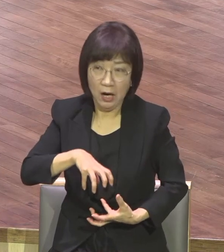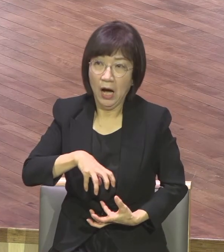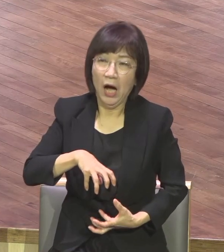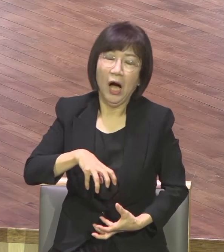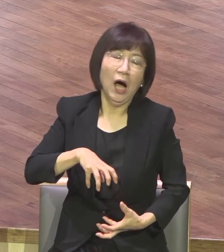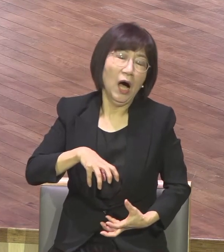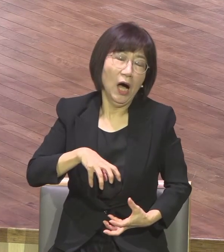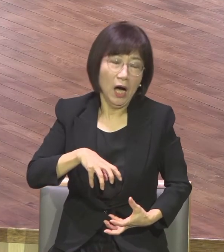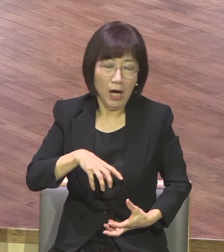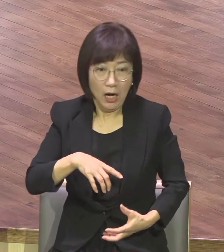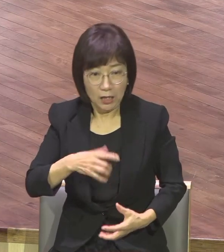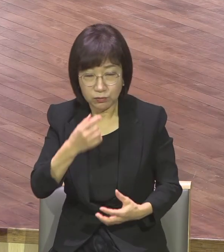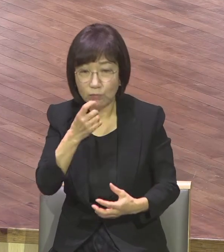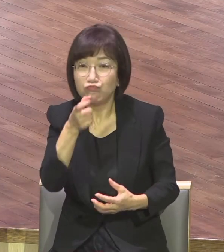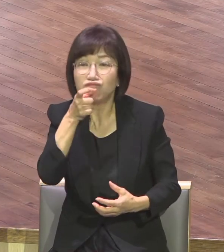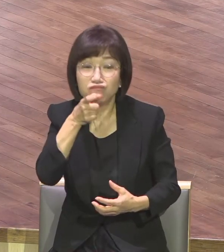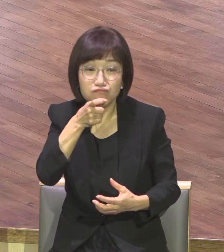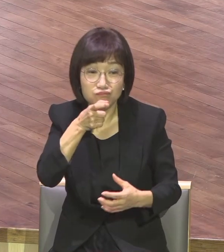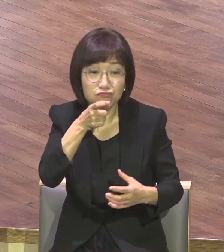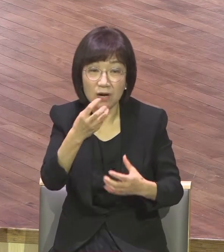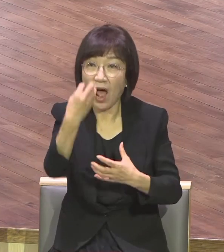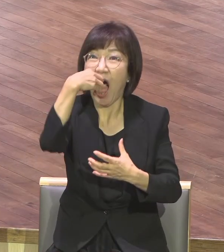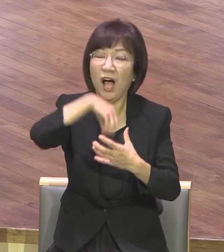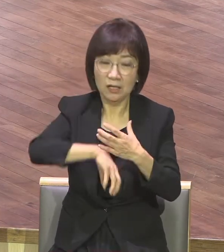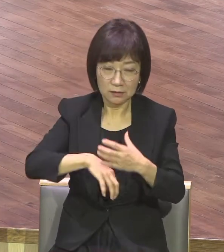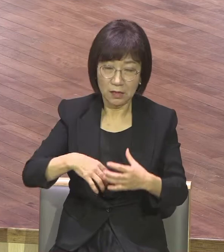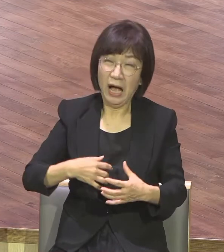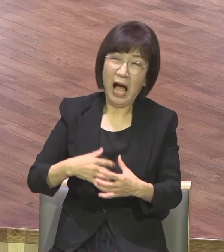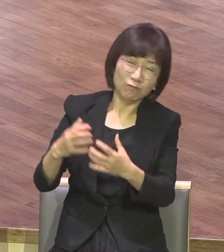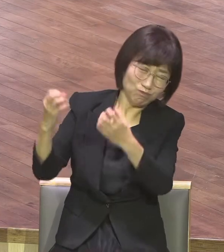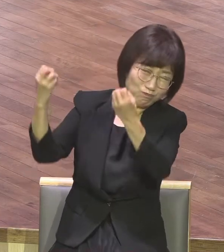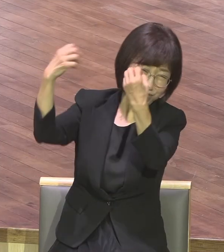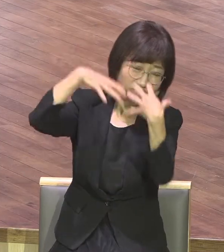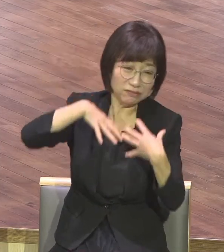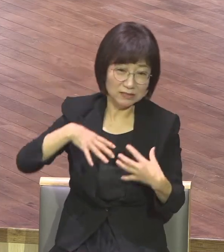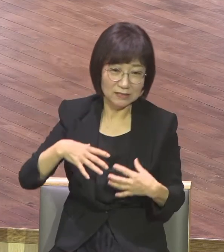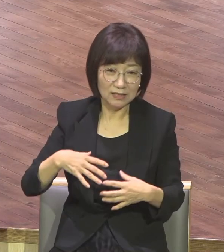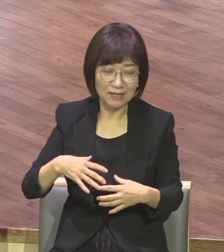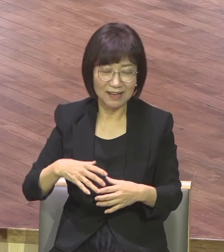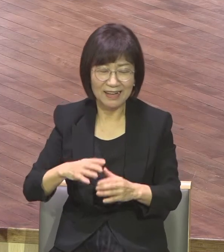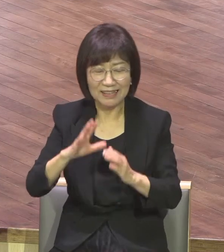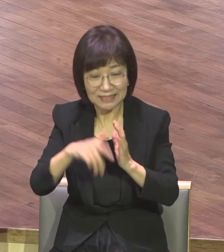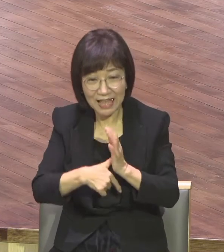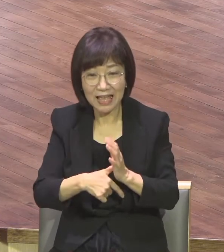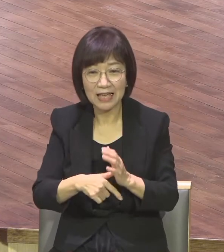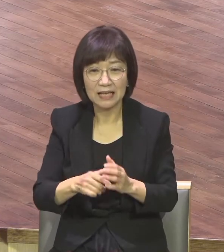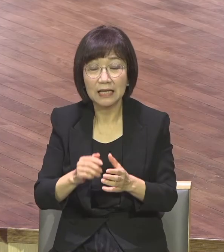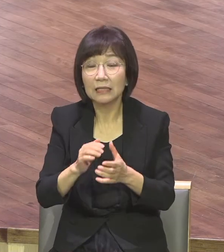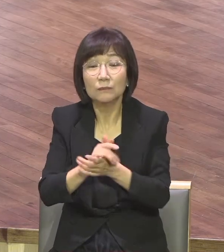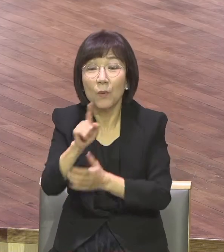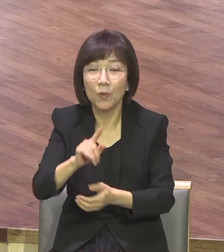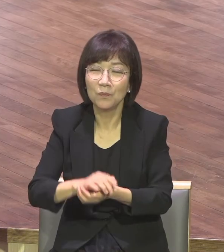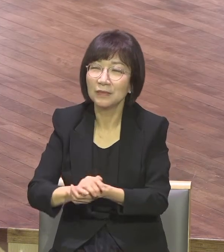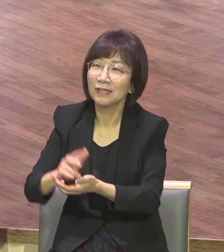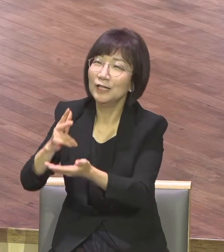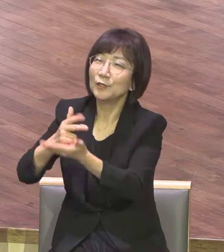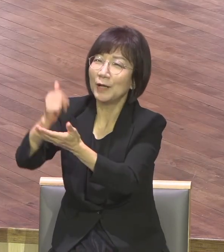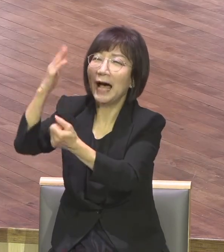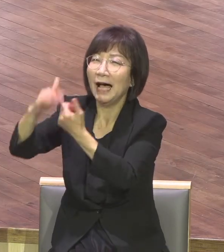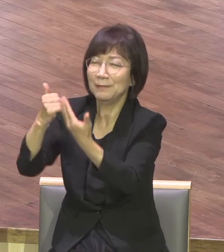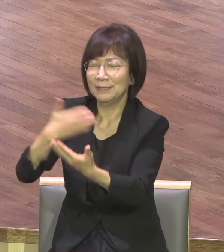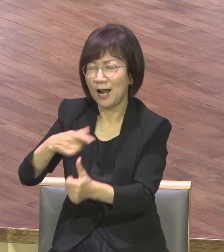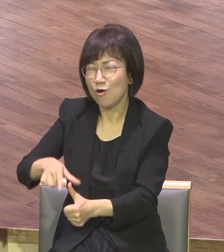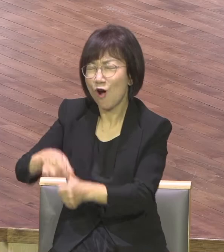쓰여 있으면서 죽을 맛이지. 그런데 뭐라 기도합니까? 여호와 하나님께서 나를